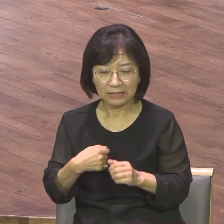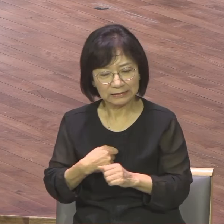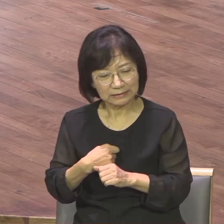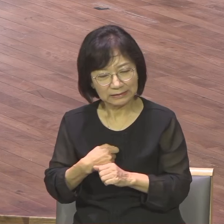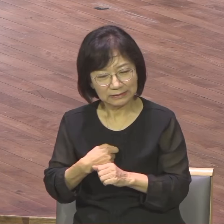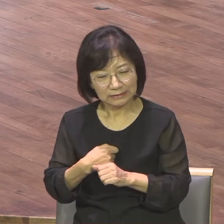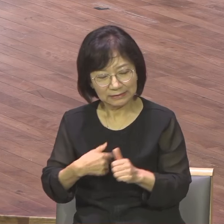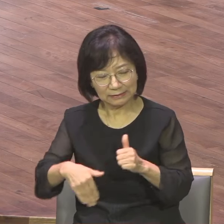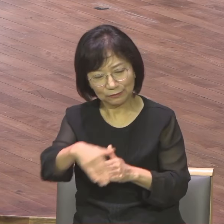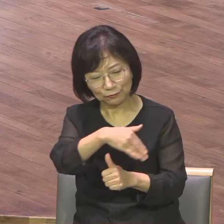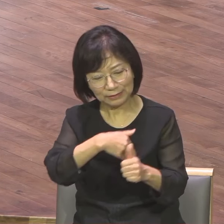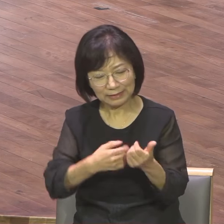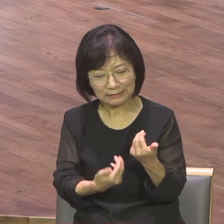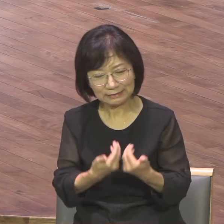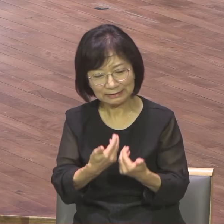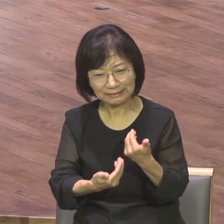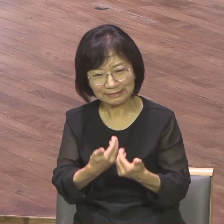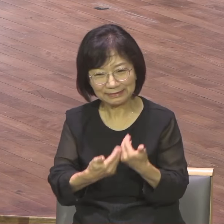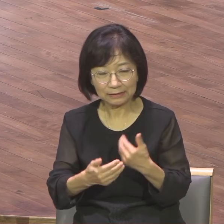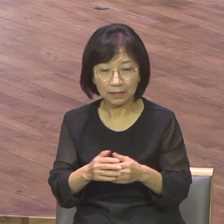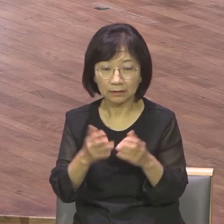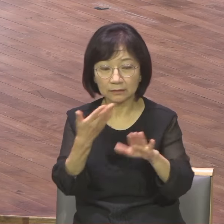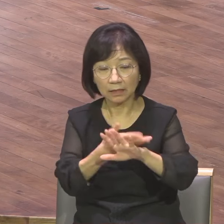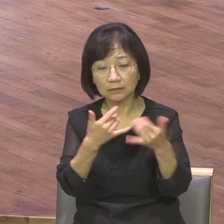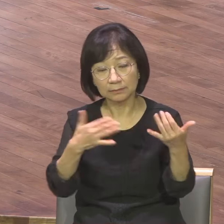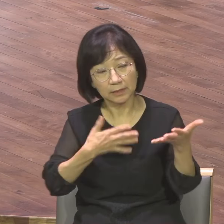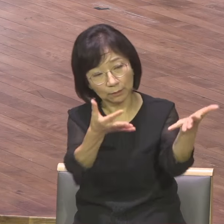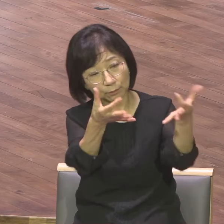게 너무 많아. 사람들이 이해를 못해.